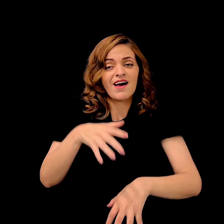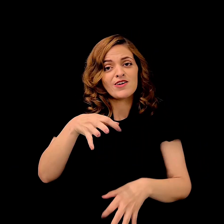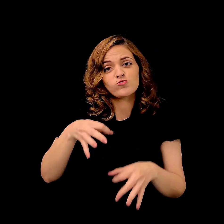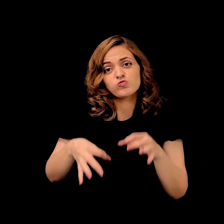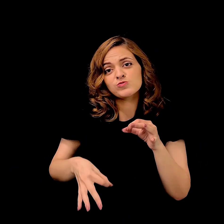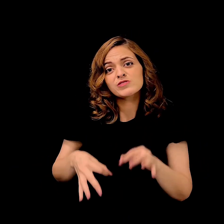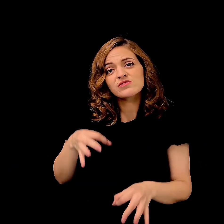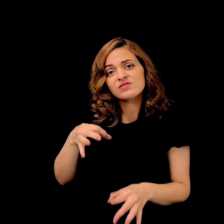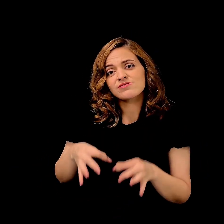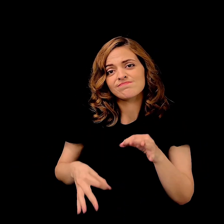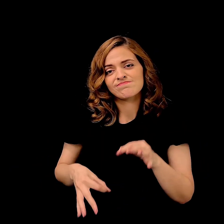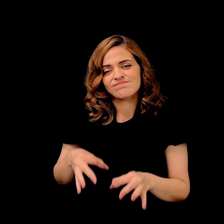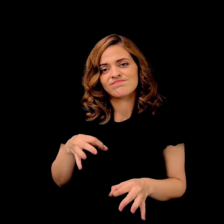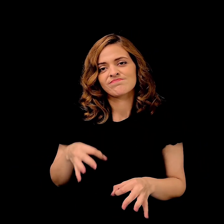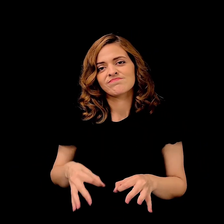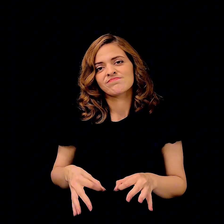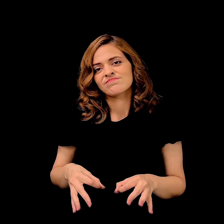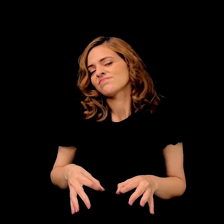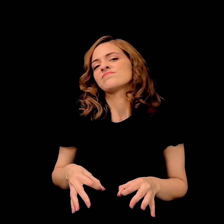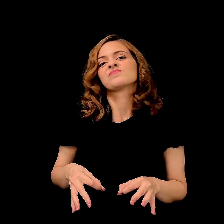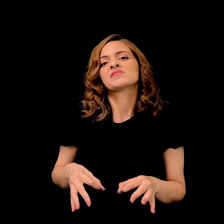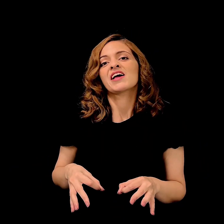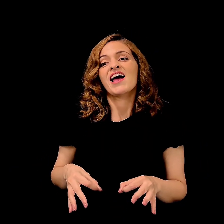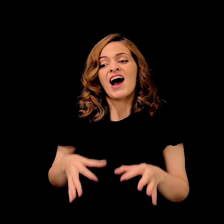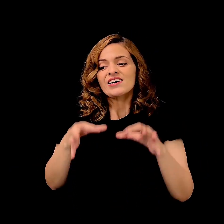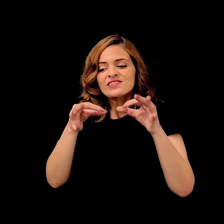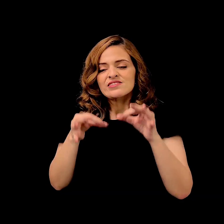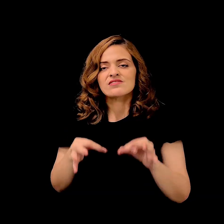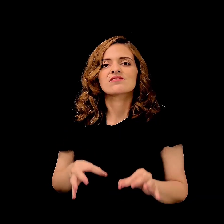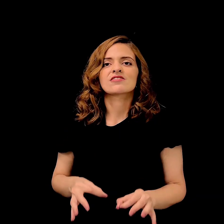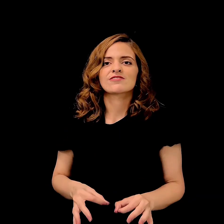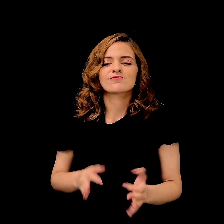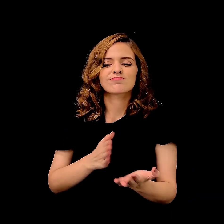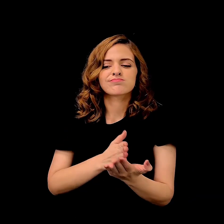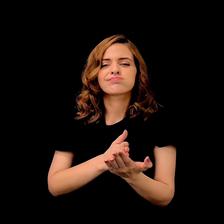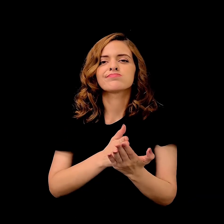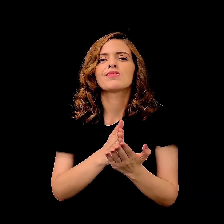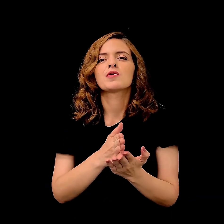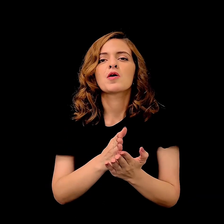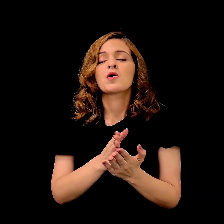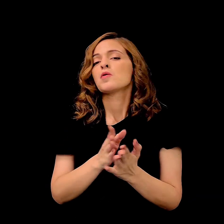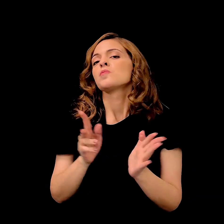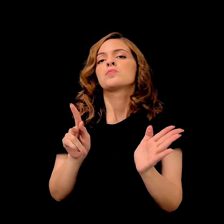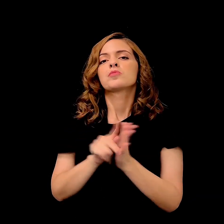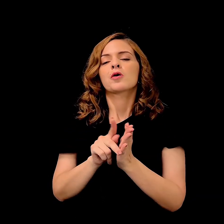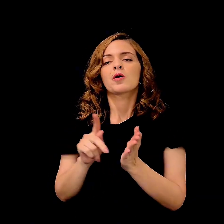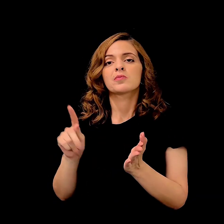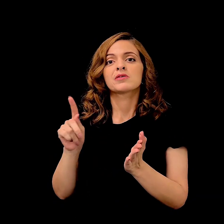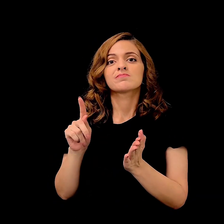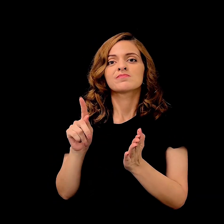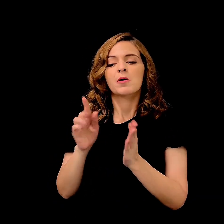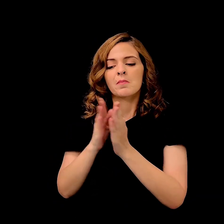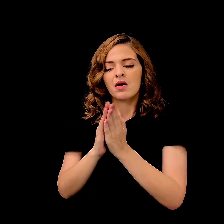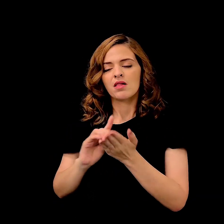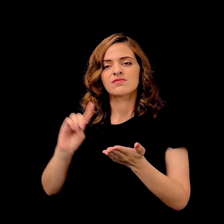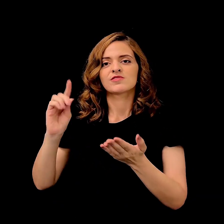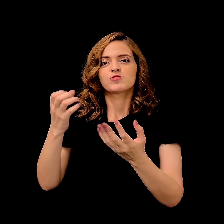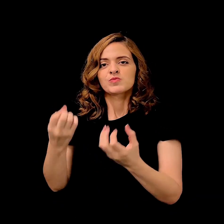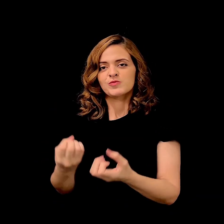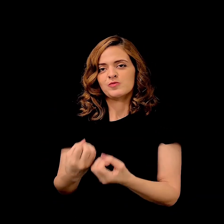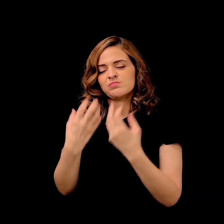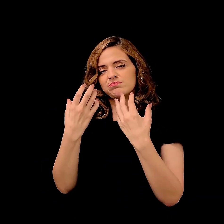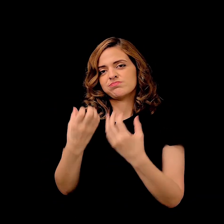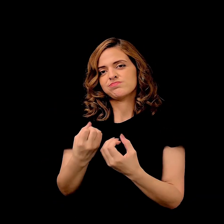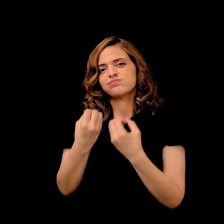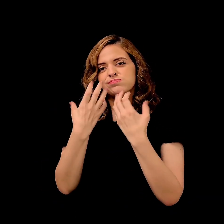justiça, a ordem que a palavra de Deus ensina